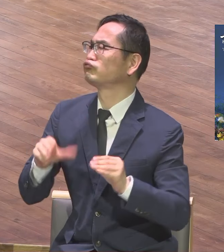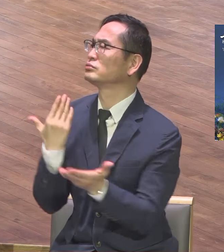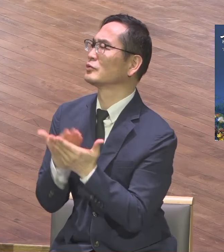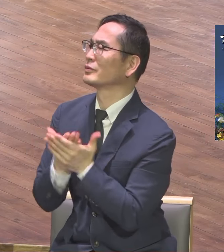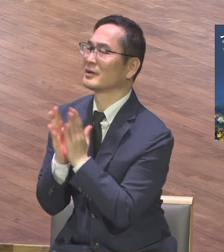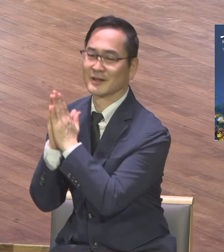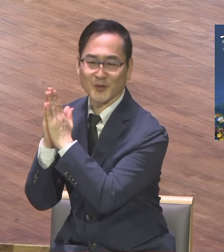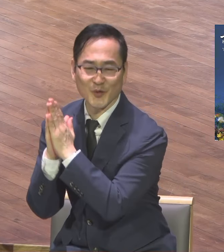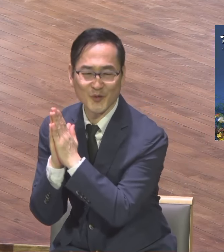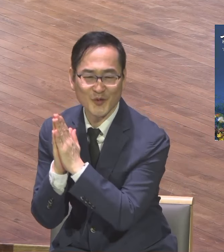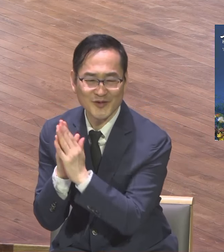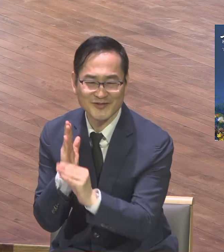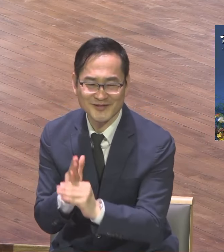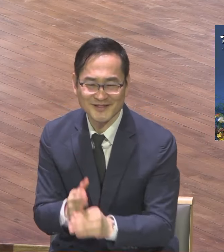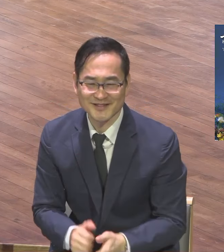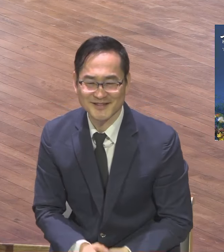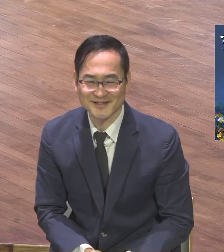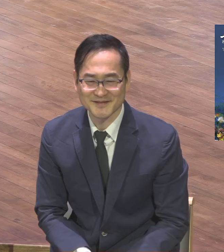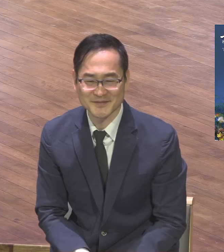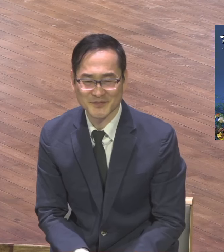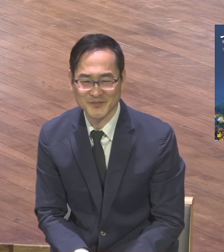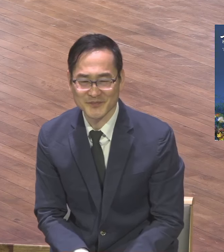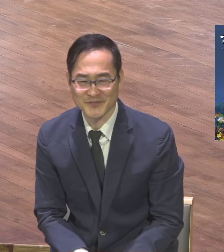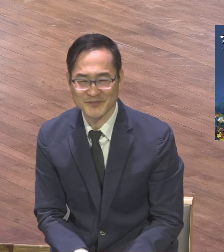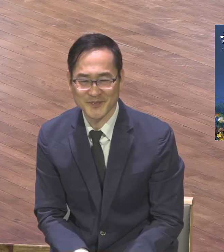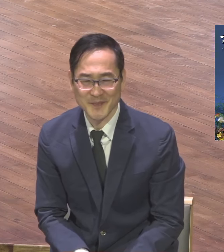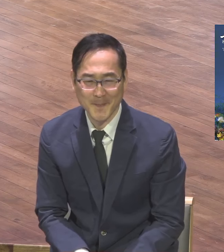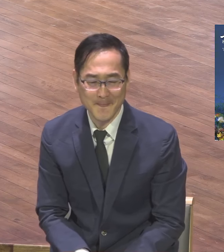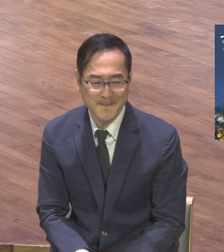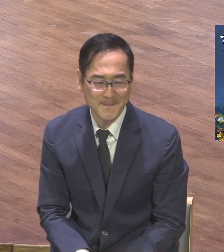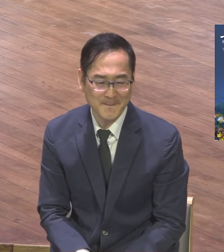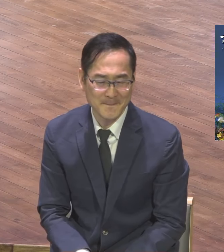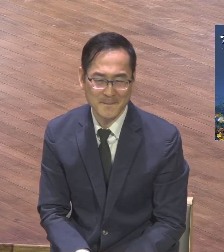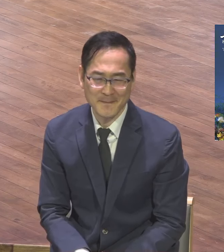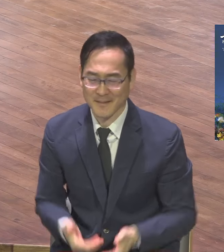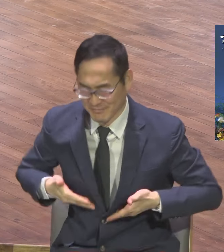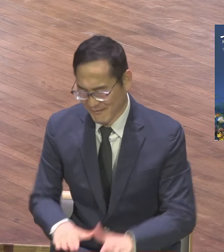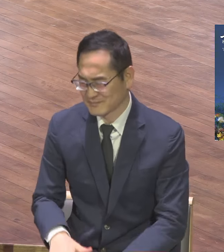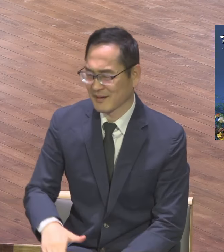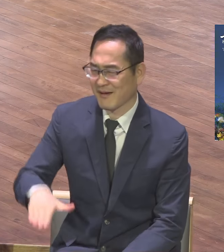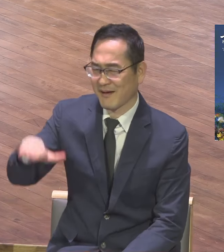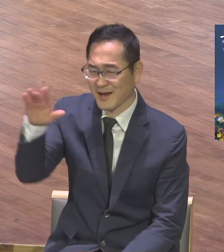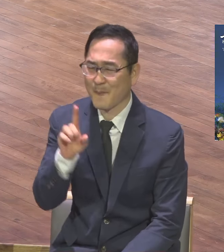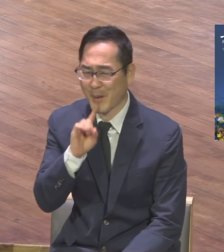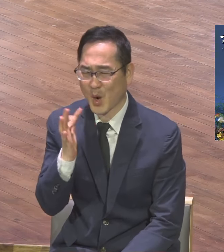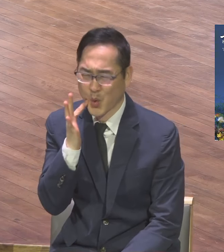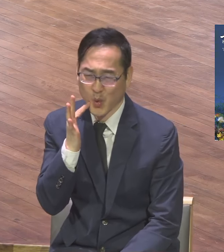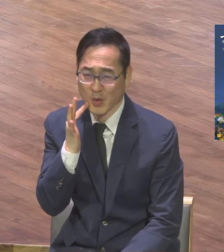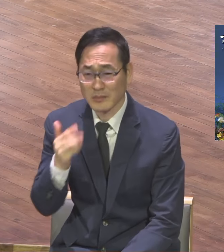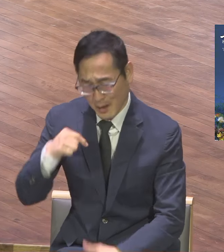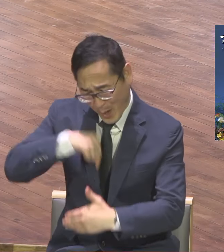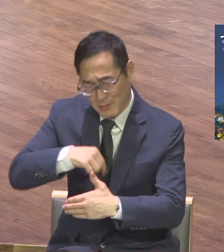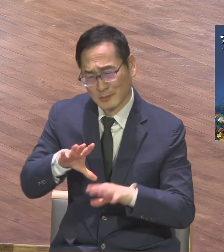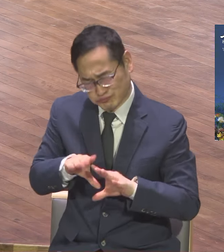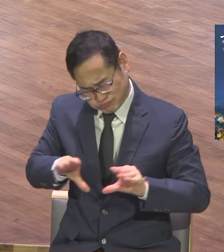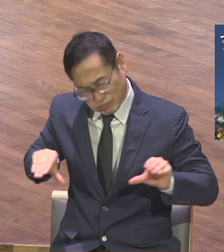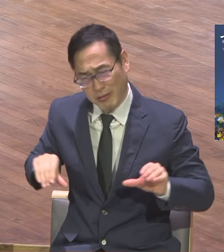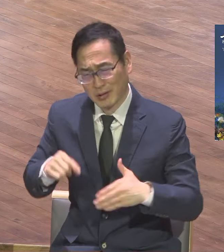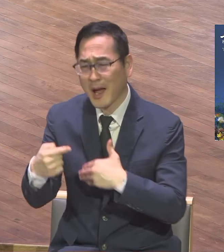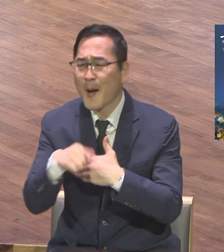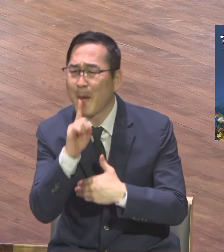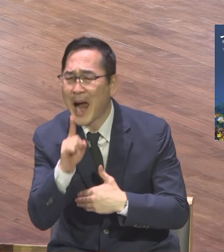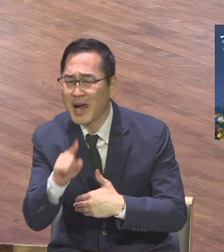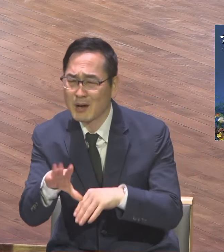성격 자체가 이 우리 제가 태어나가 자란 그곳이 그래가지고 그렇게 샌데 제 마음은 그렇지 않아요.